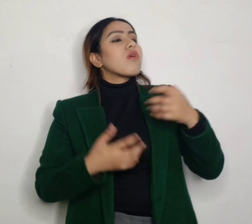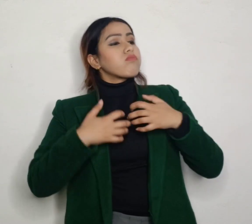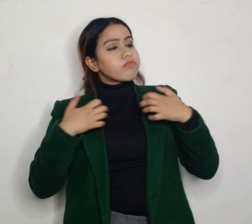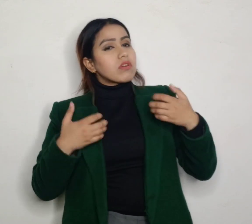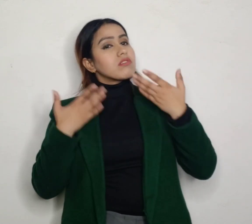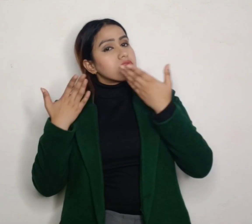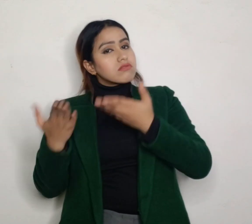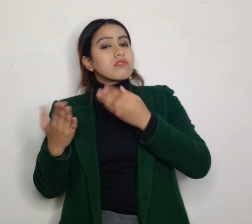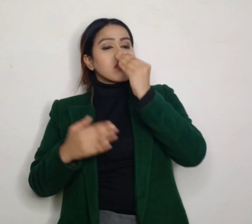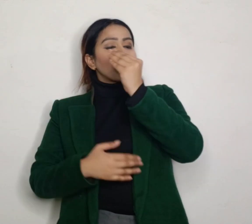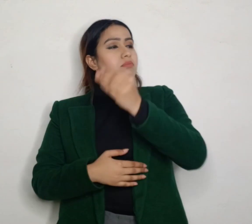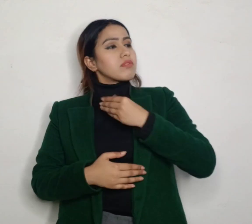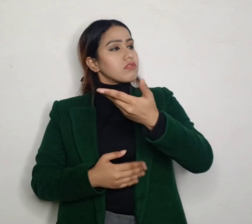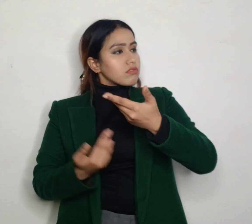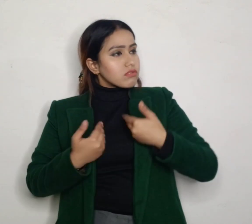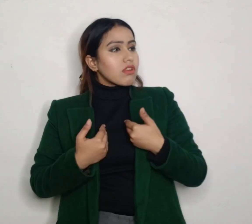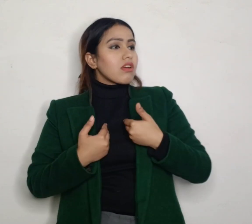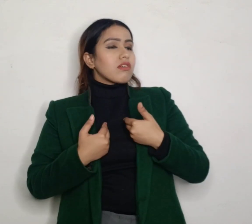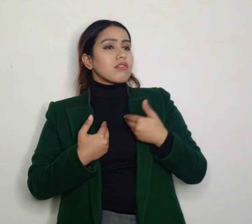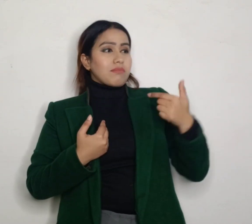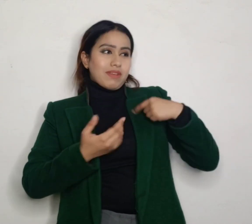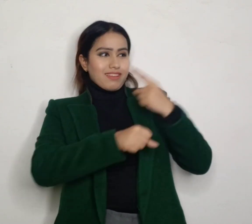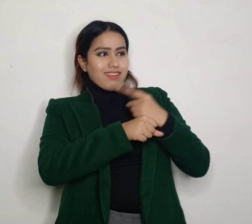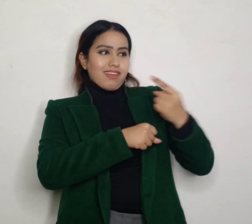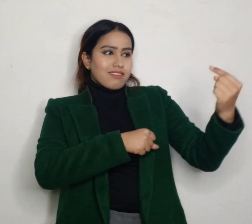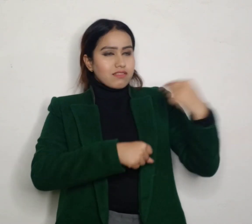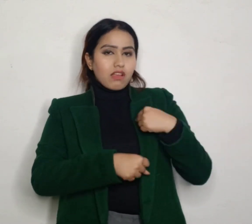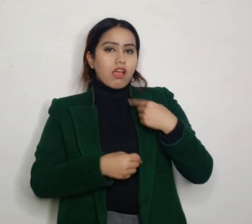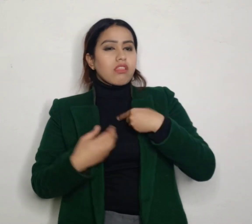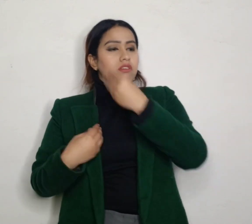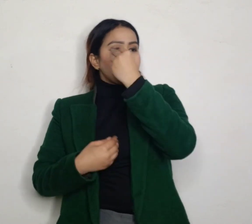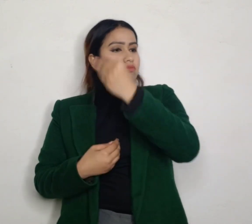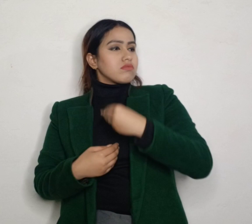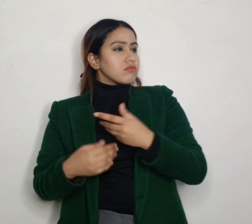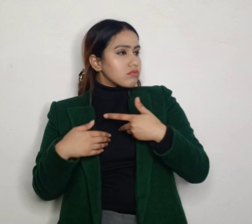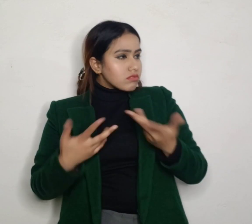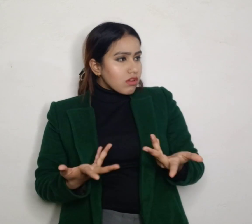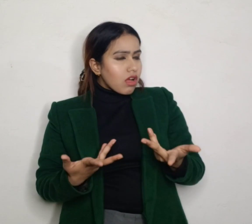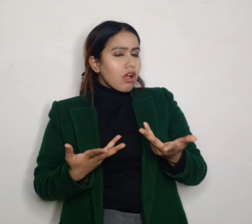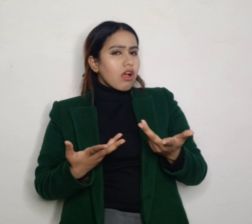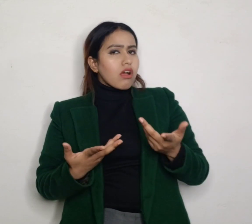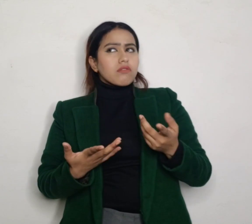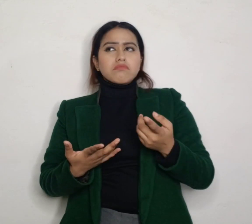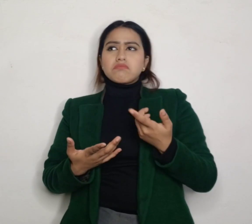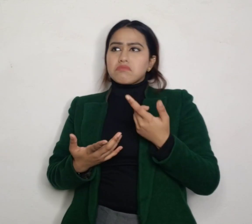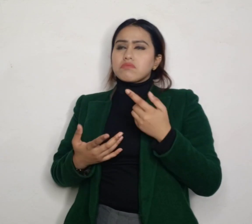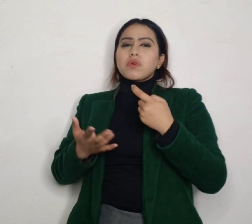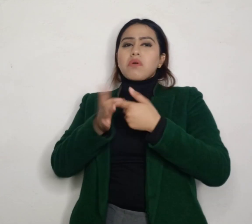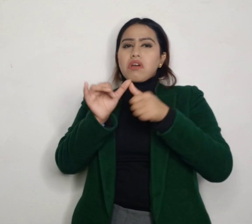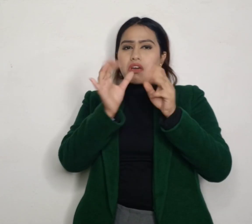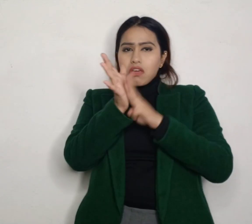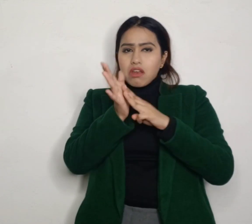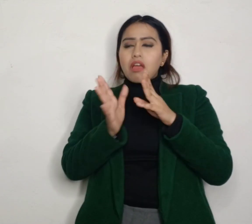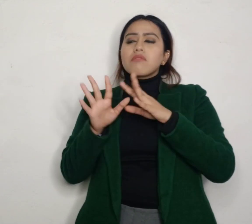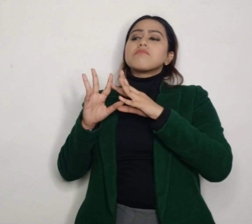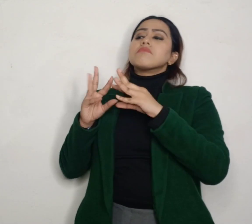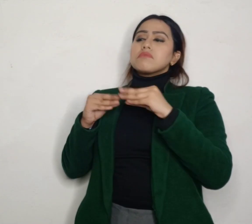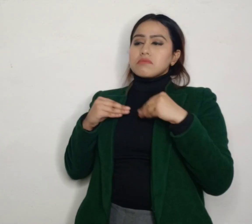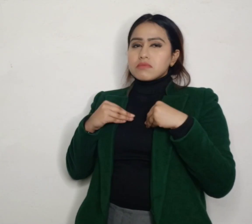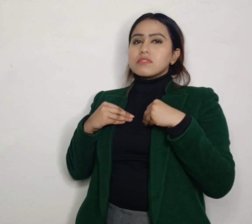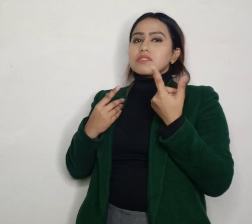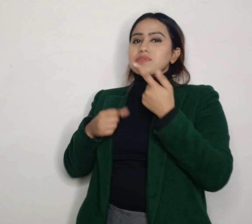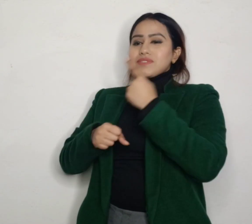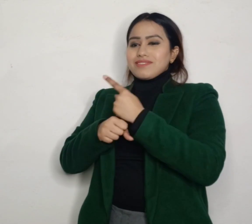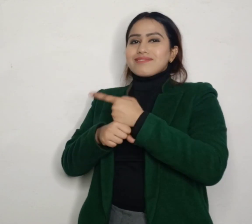कहा कि उस अपराधी का नाम हनुमान है जिसने मेरा सम्मान नहीं किया। प्रभु श्री राम ने गुरु जी को कह दिया था, गुरु जी की आज्ञा थी तो उन्होंने माना। उन्होंने कहा कि